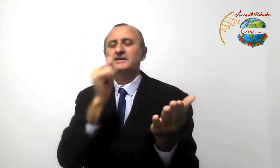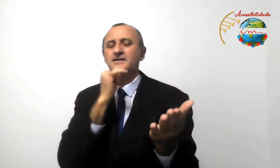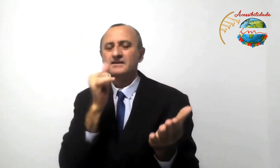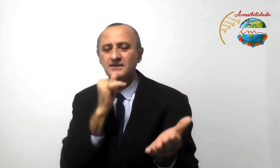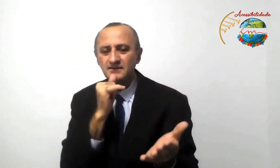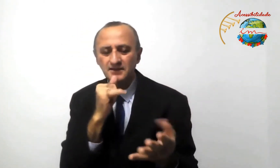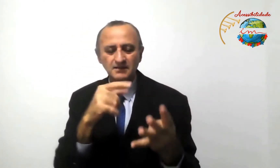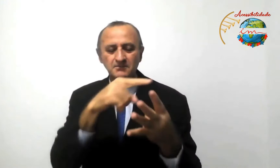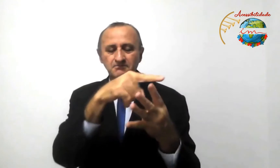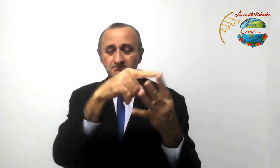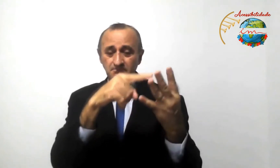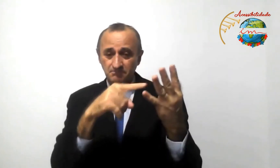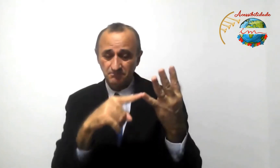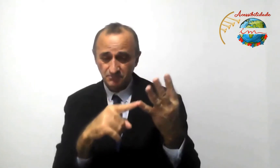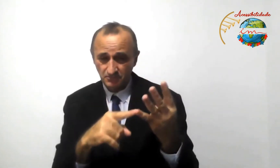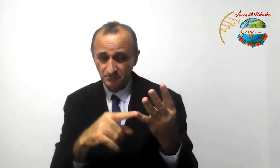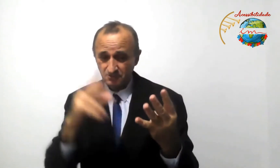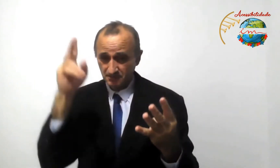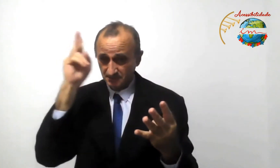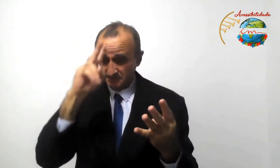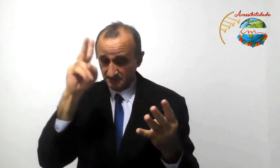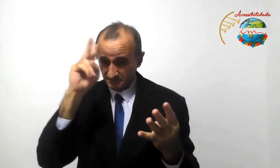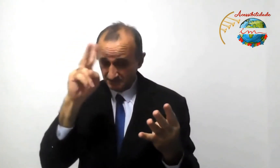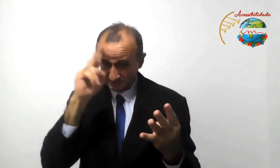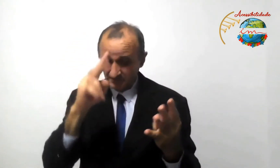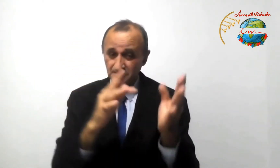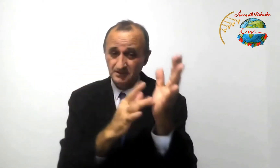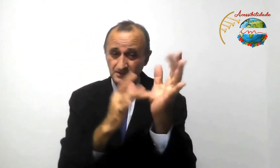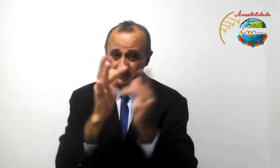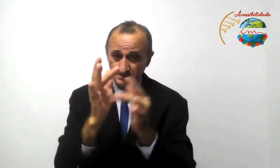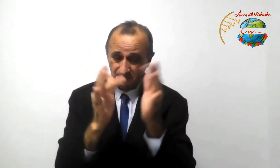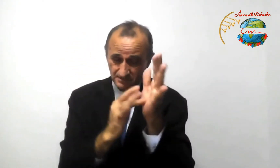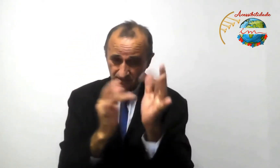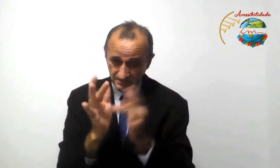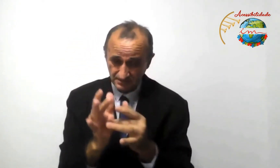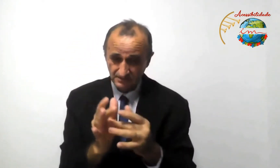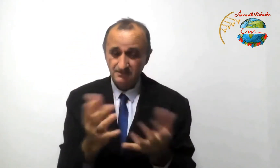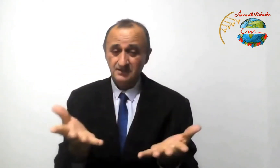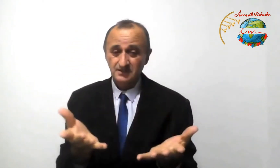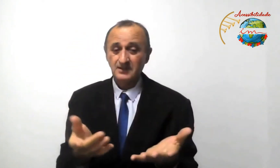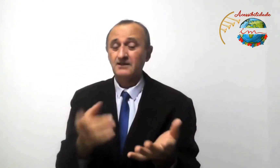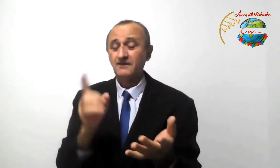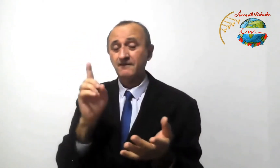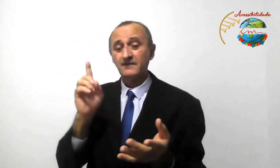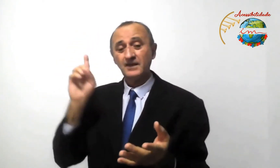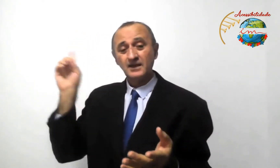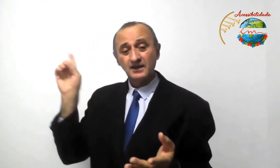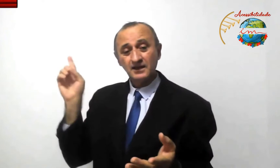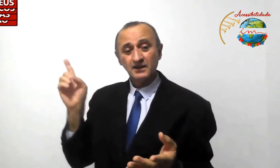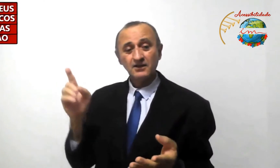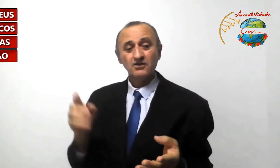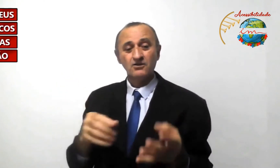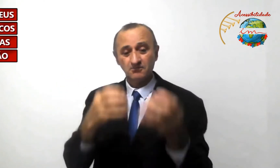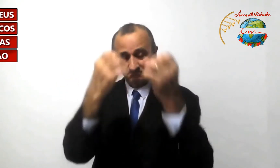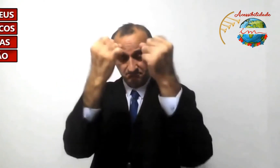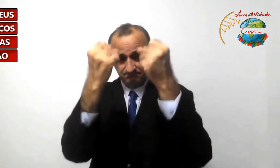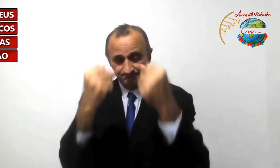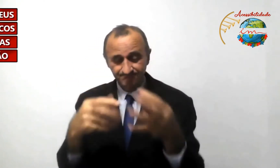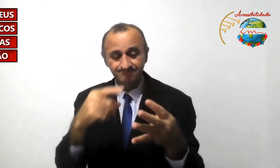Deus. Por exemplo, nós temos os quatro evangelhos. Fala da história de Jesus. Quais são os quatro